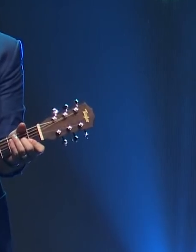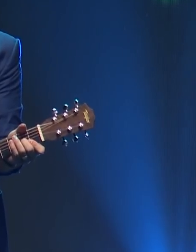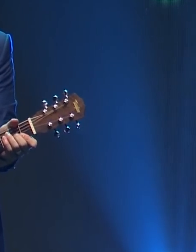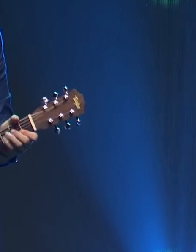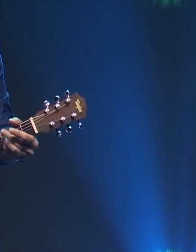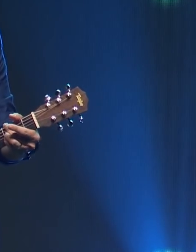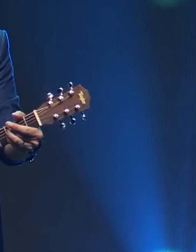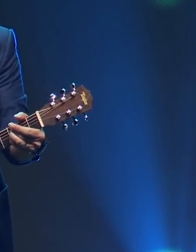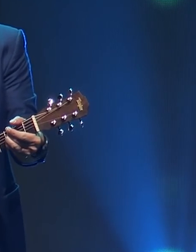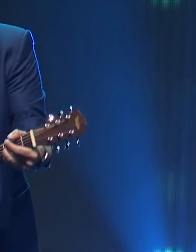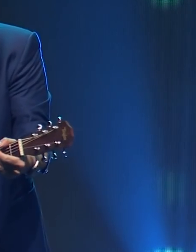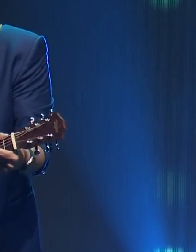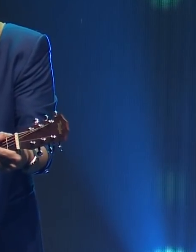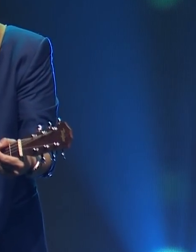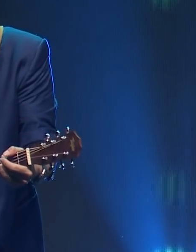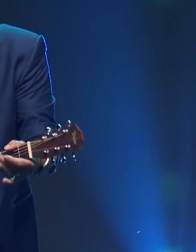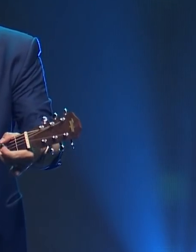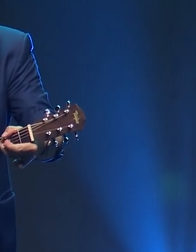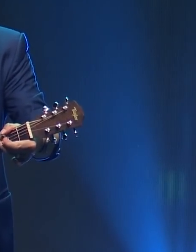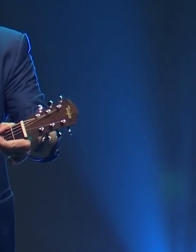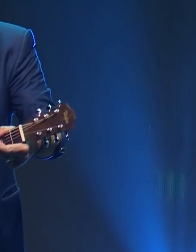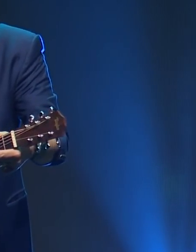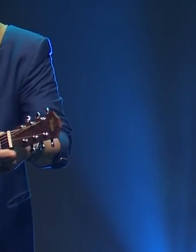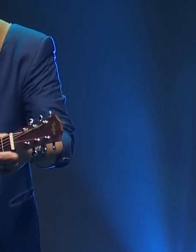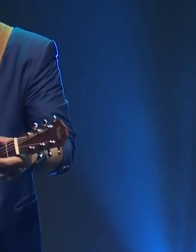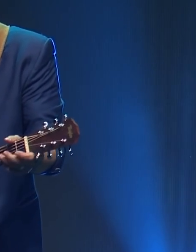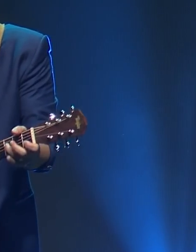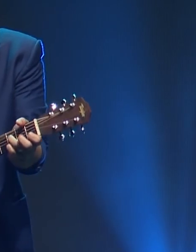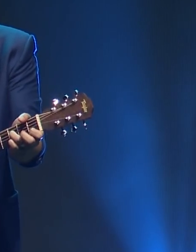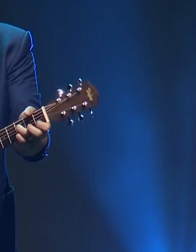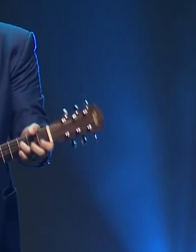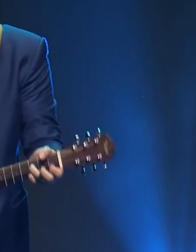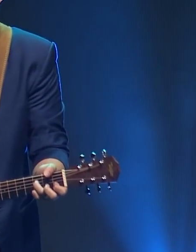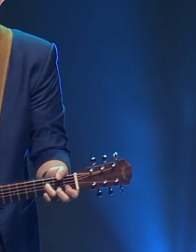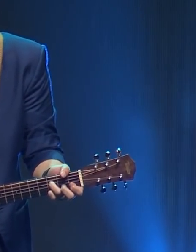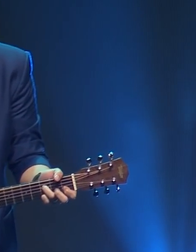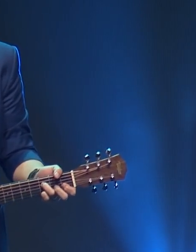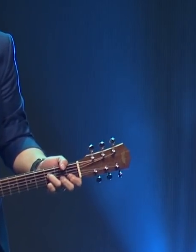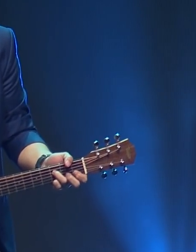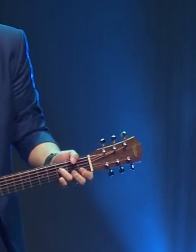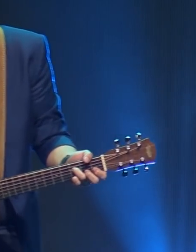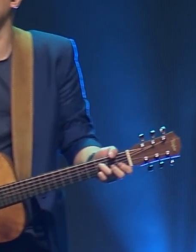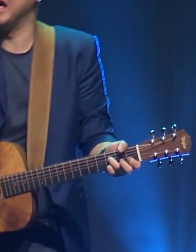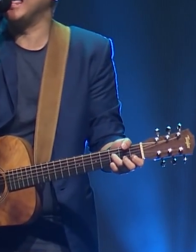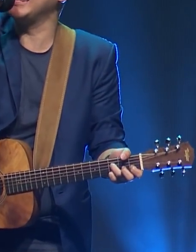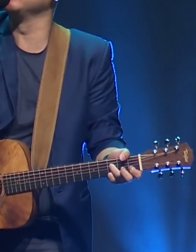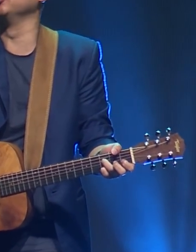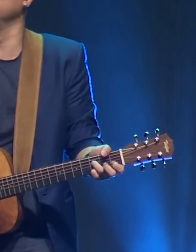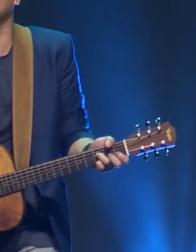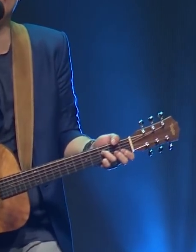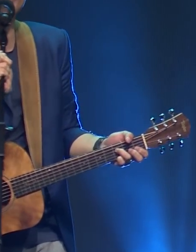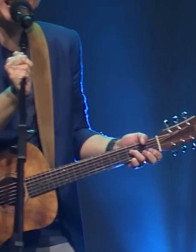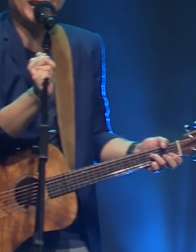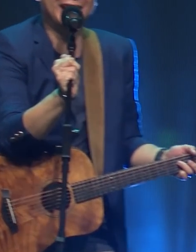merasakan Kau selalu hadir di hidupku. Bantu diriku,